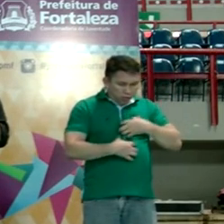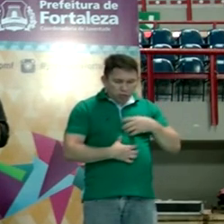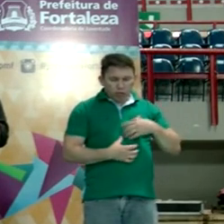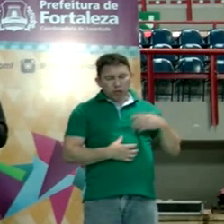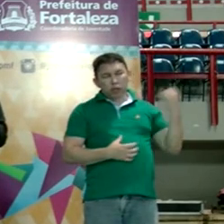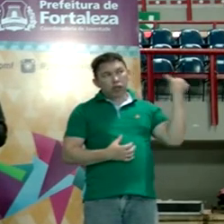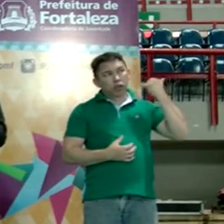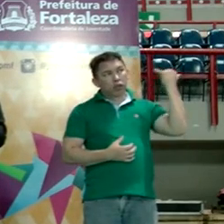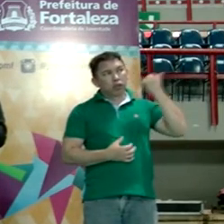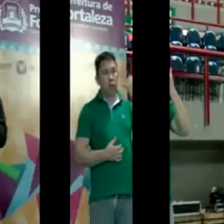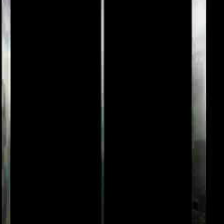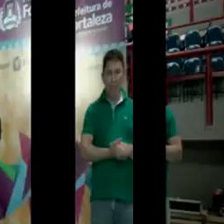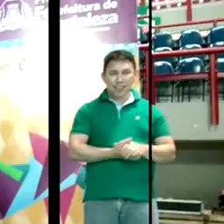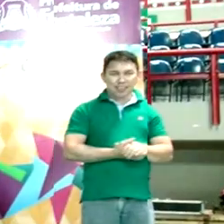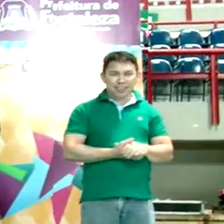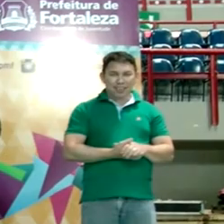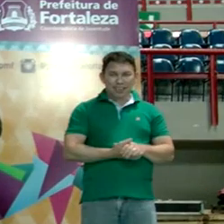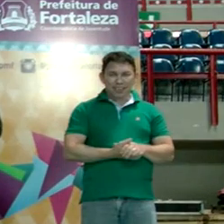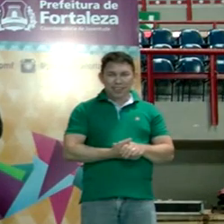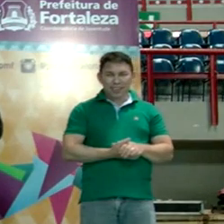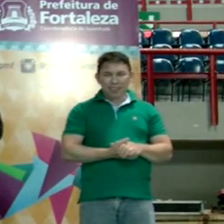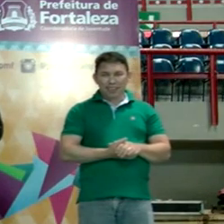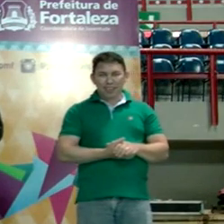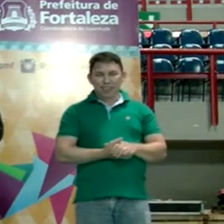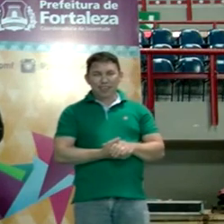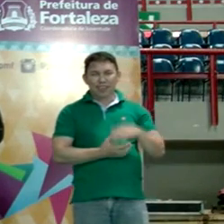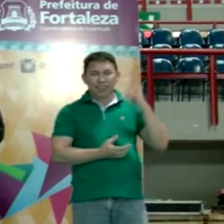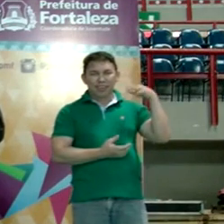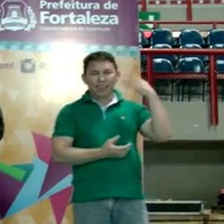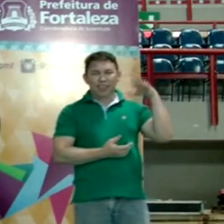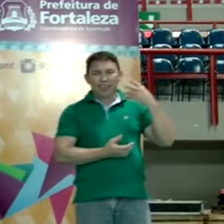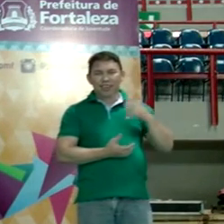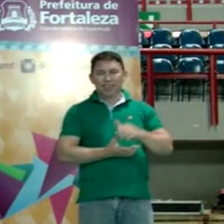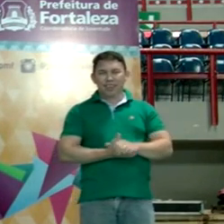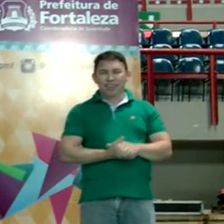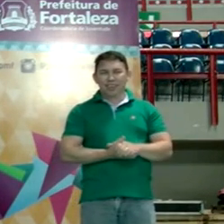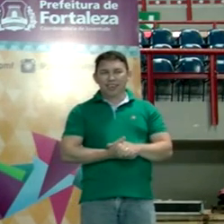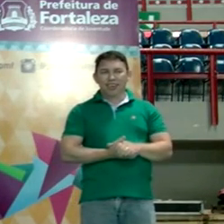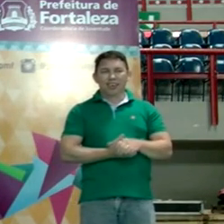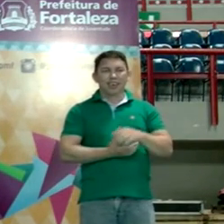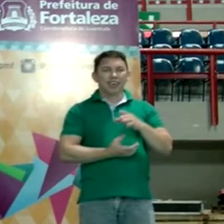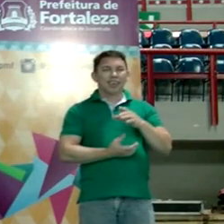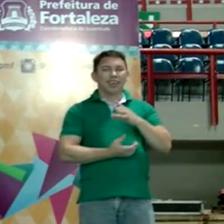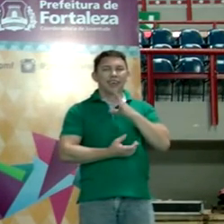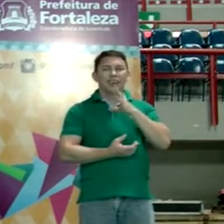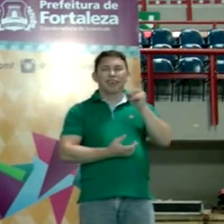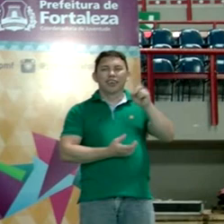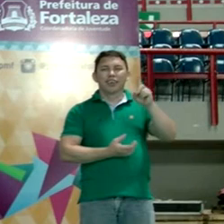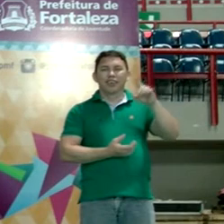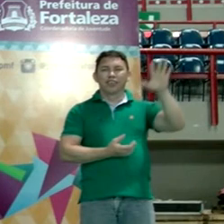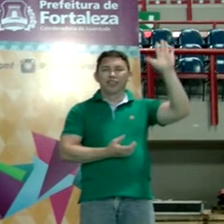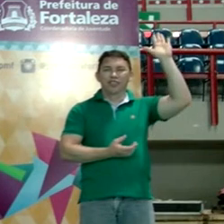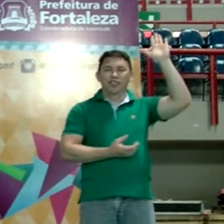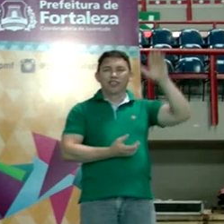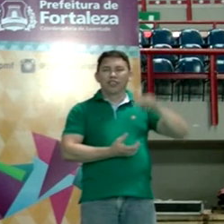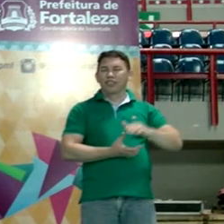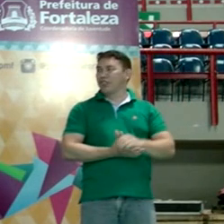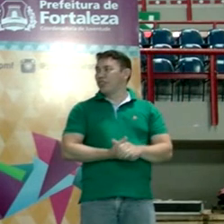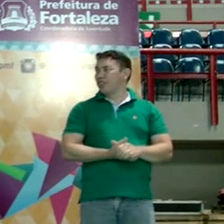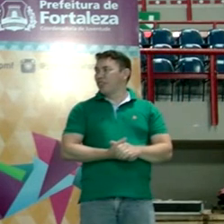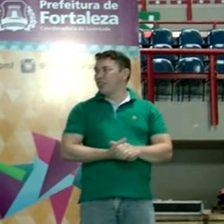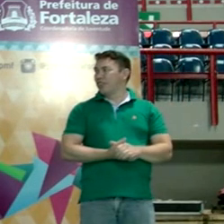tanto ouvir. Quer ver um exemplo? Que música é essa? Quem não conhece essa música? Levanta a mão. Conhece